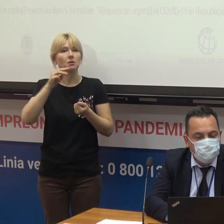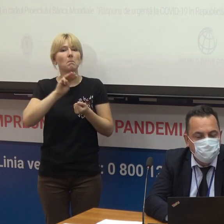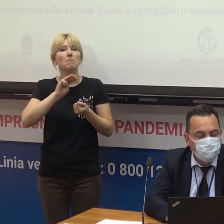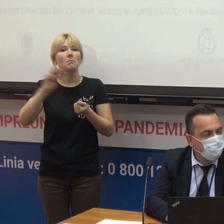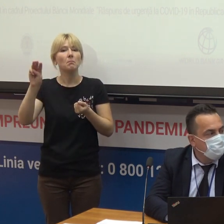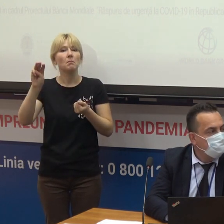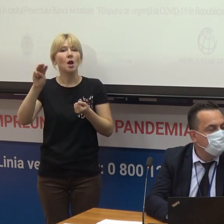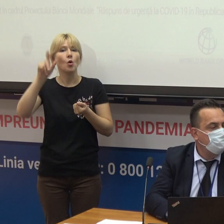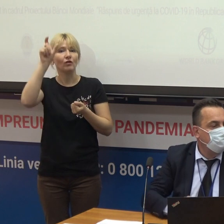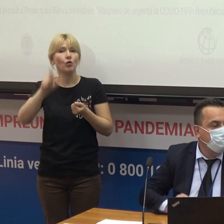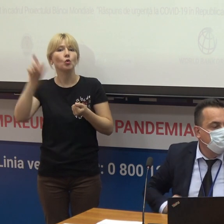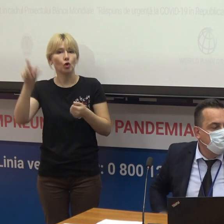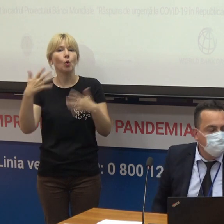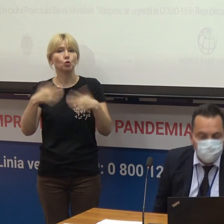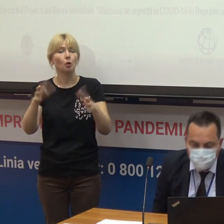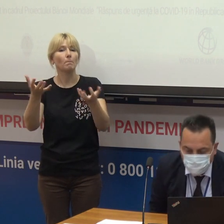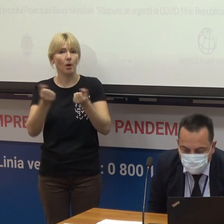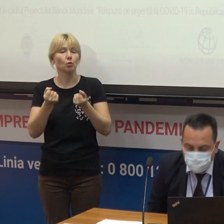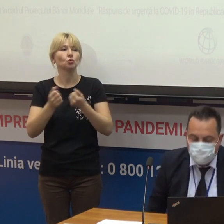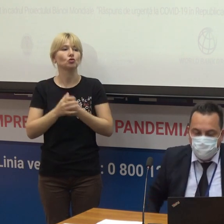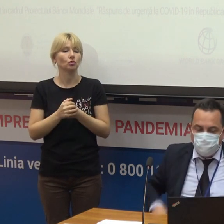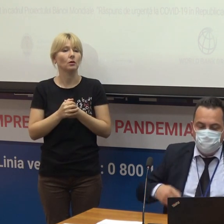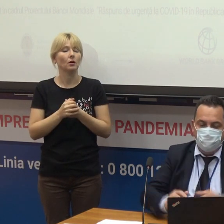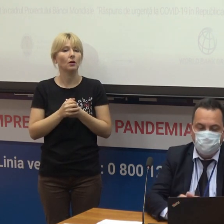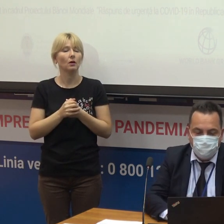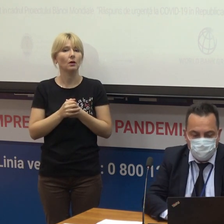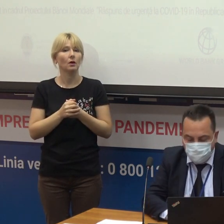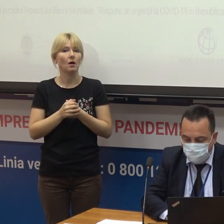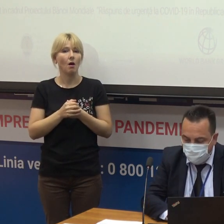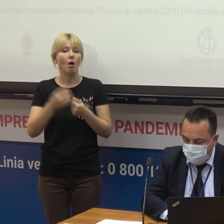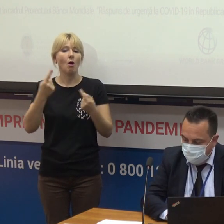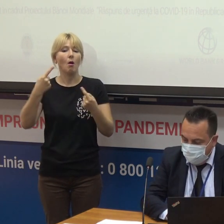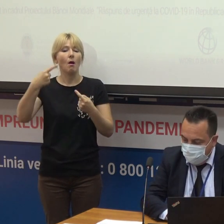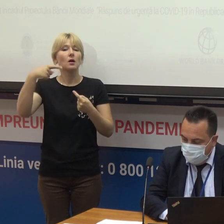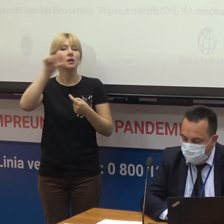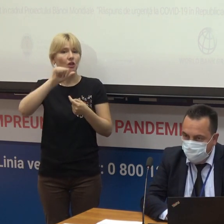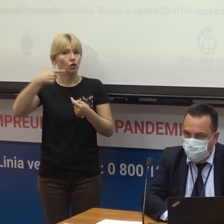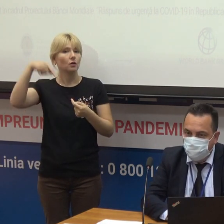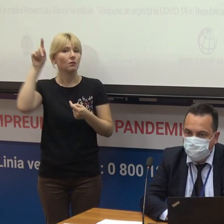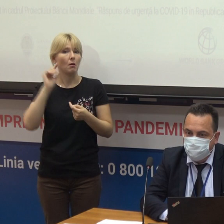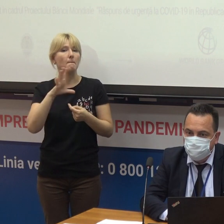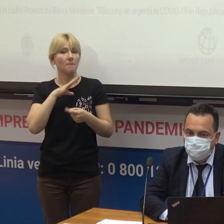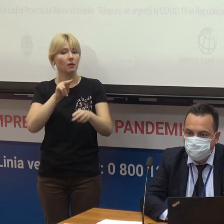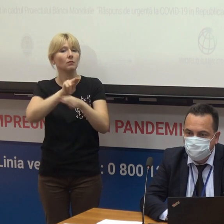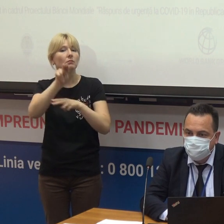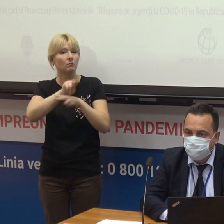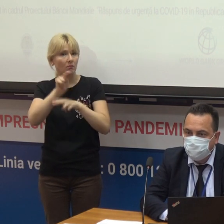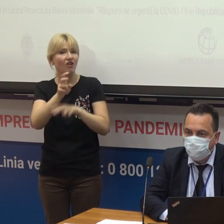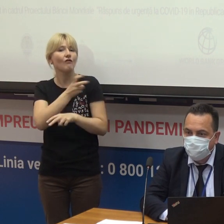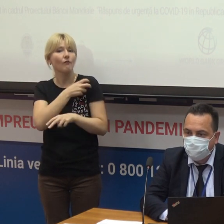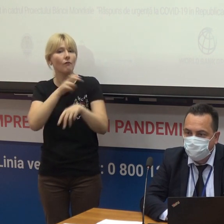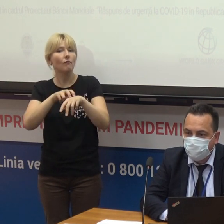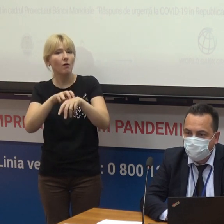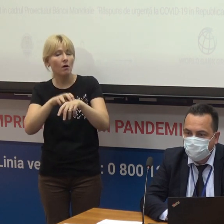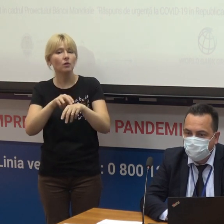persoane. A fost efectuată zilele trecute instruirea la toată asistența medicală primară de